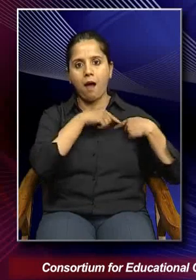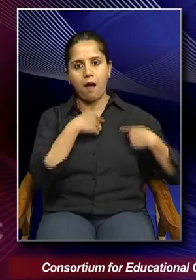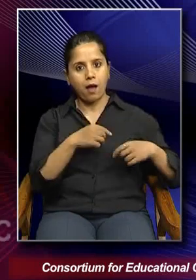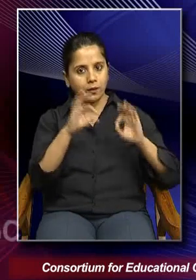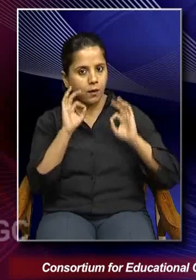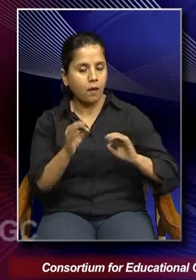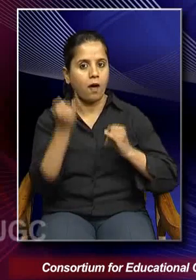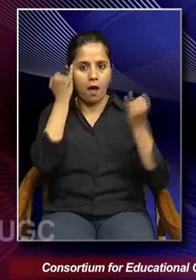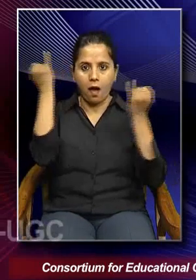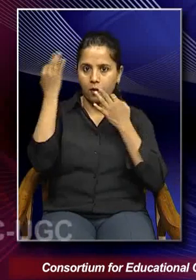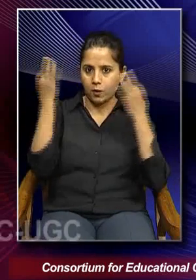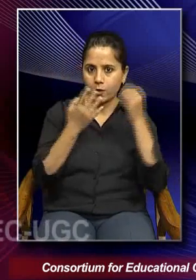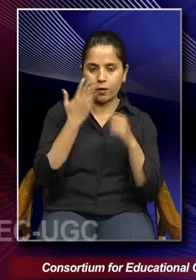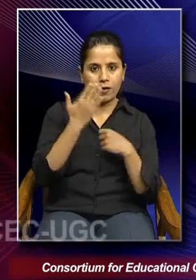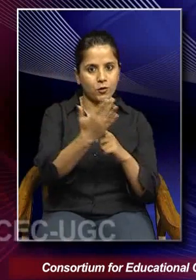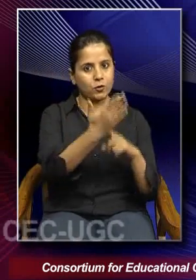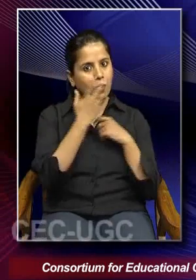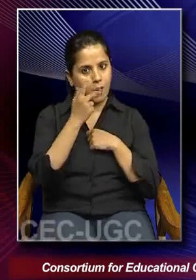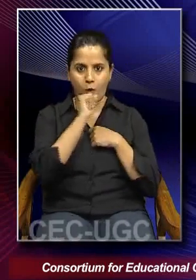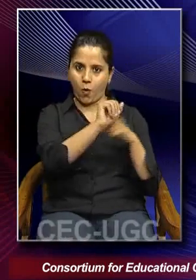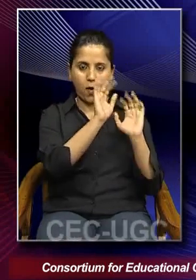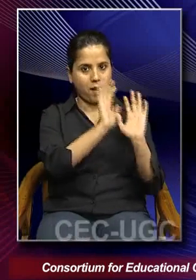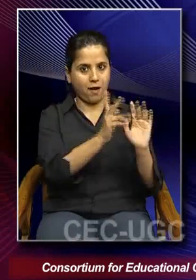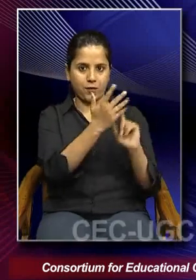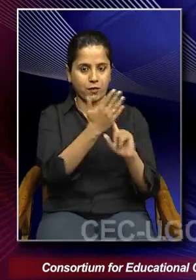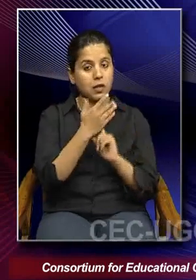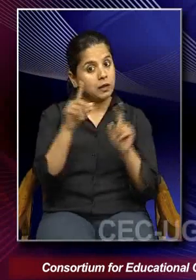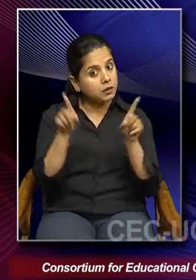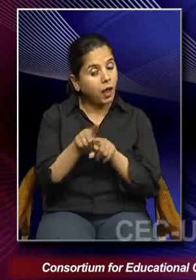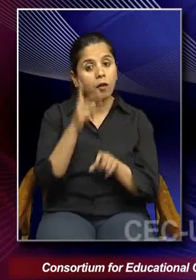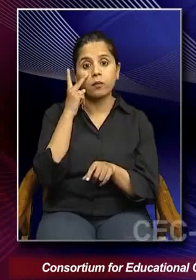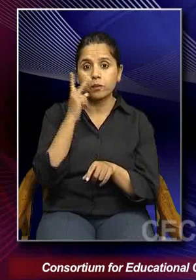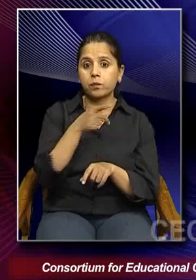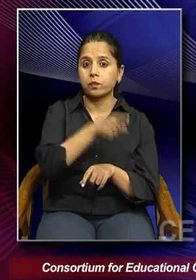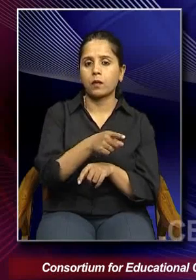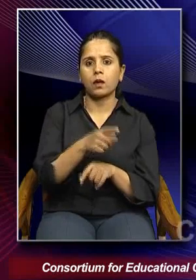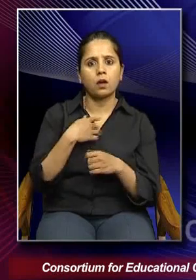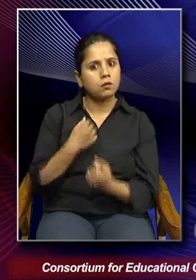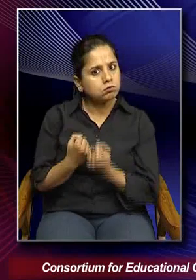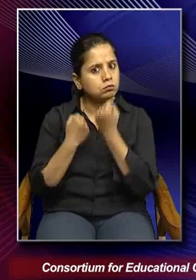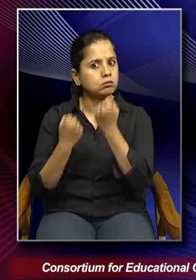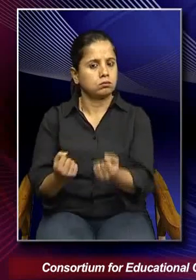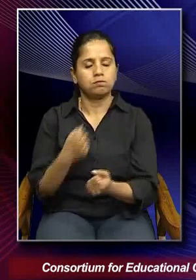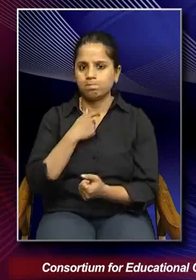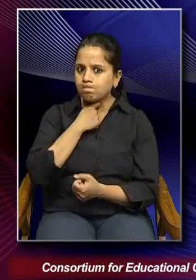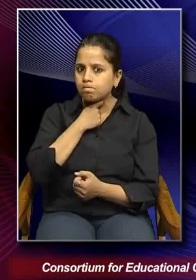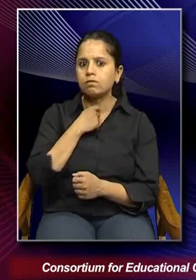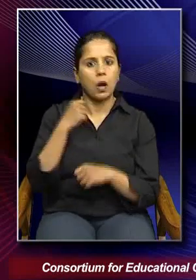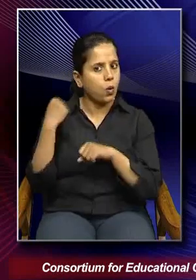रचनाकार के रूप में हमारे सामने आते हैं उतने ही समर्पित कटिबंध